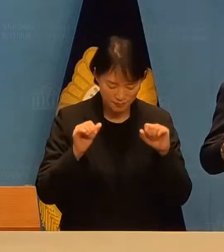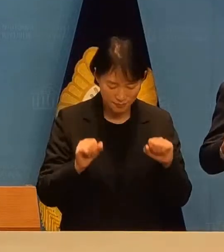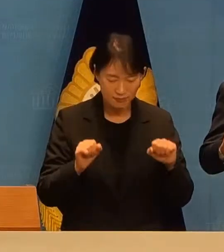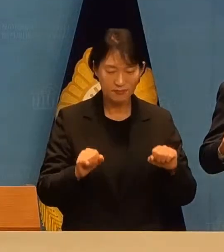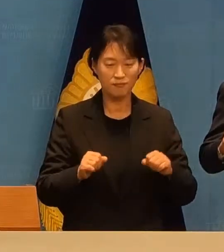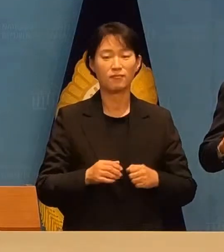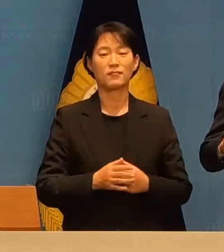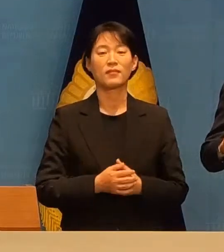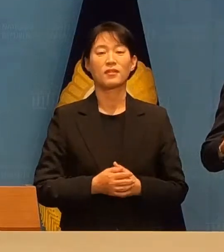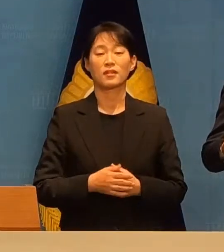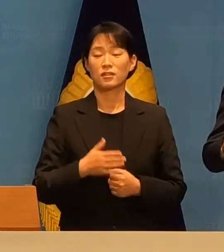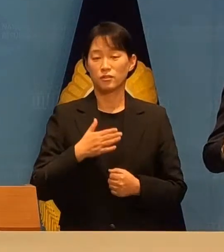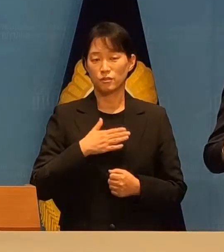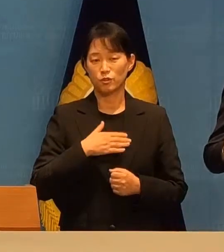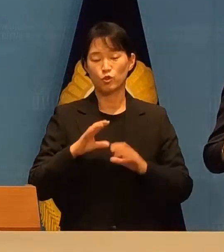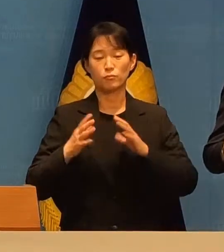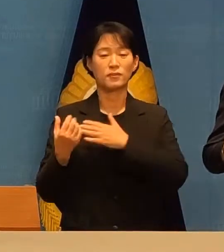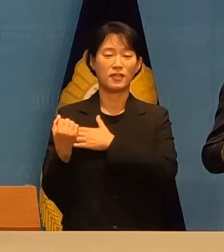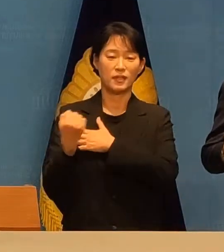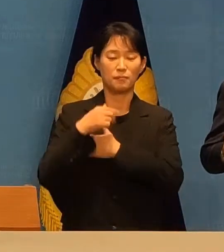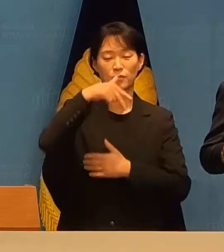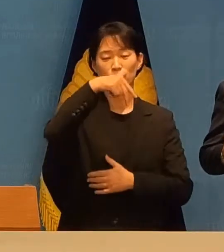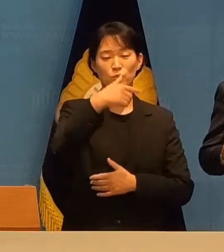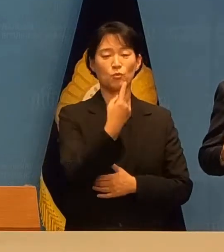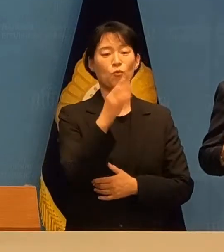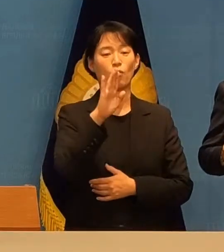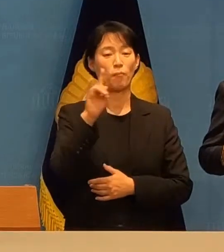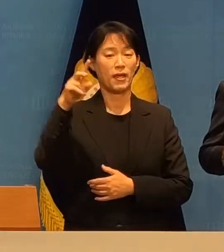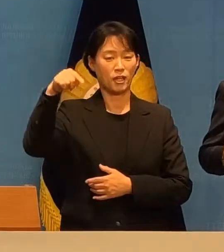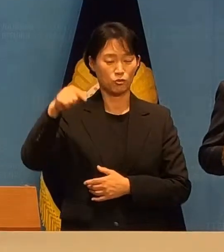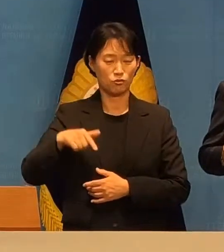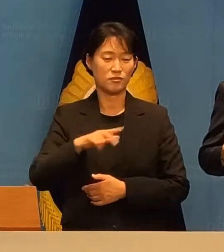안녕하십니까? 저는 국민의힘 조배숙 의원입니다.